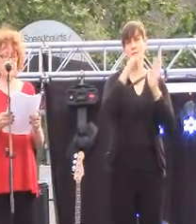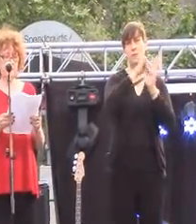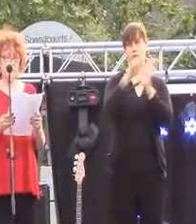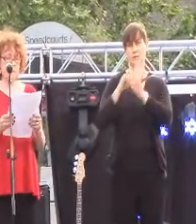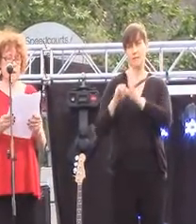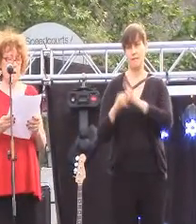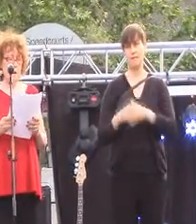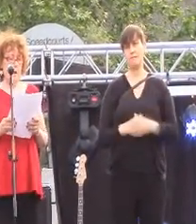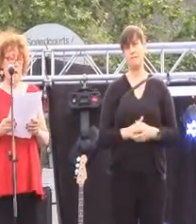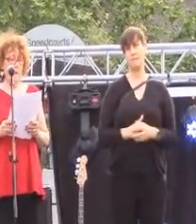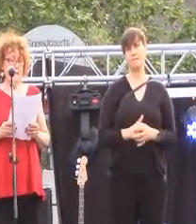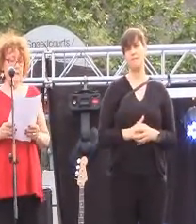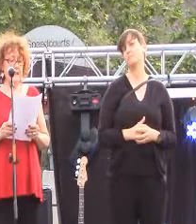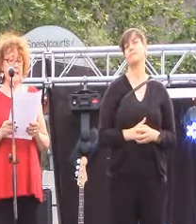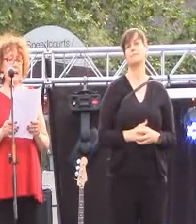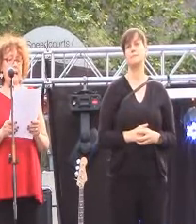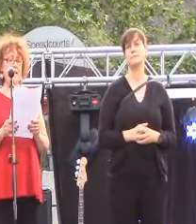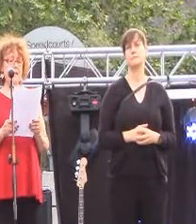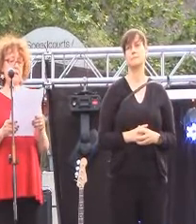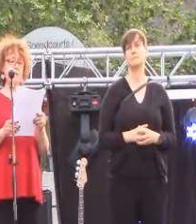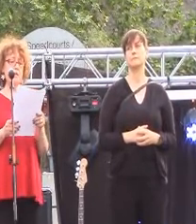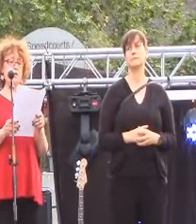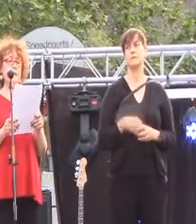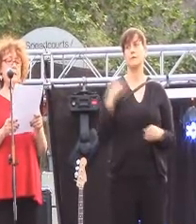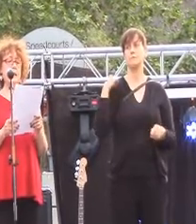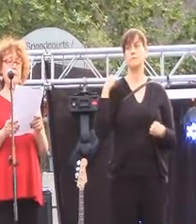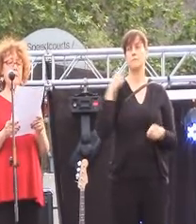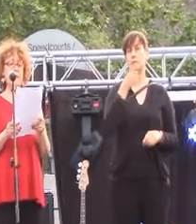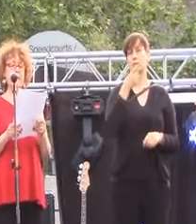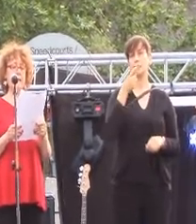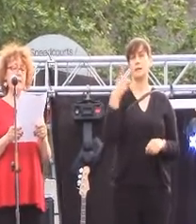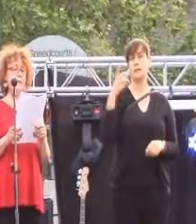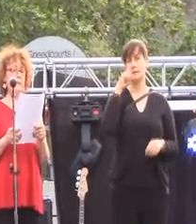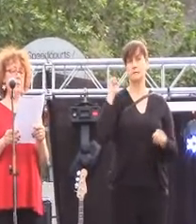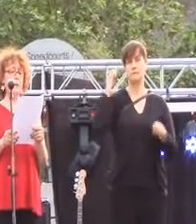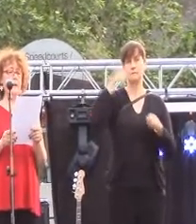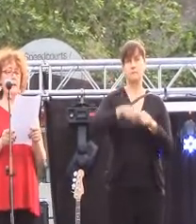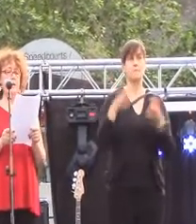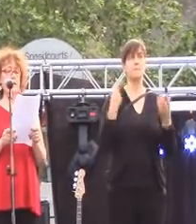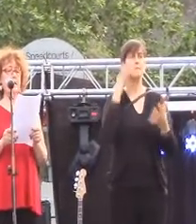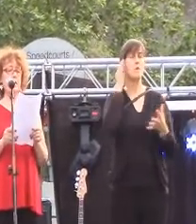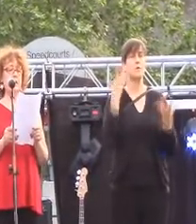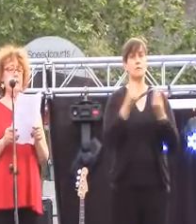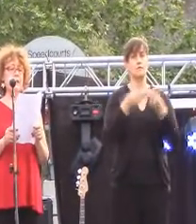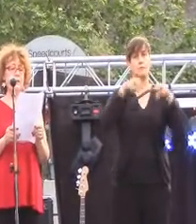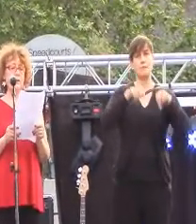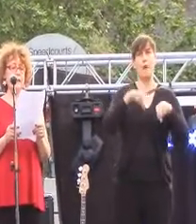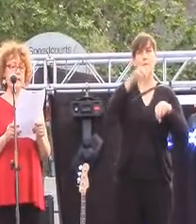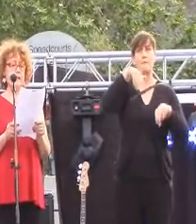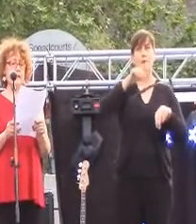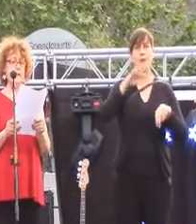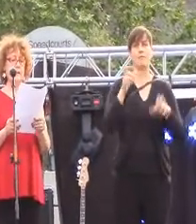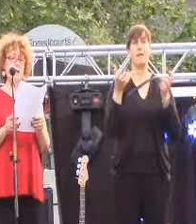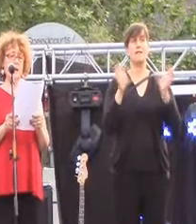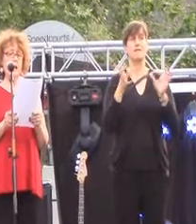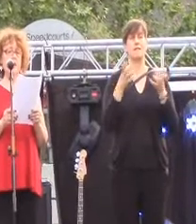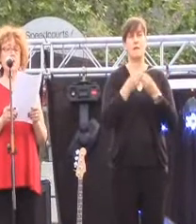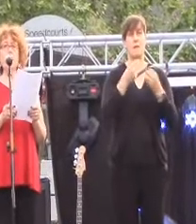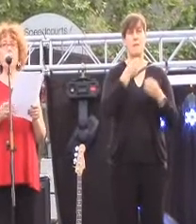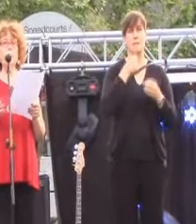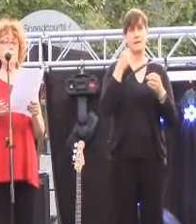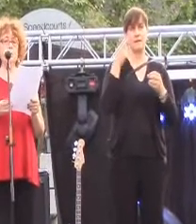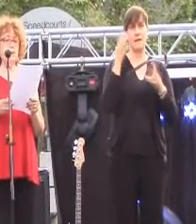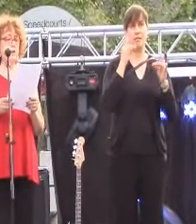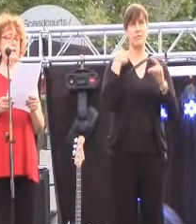proximitat. Fa 13 anys vaig començar amb la Marta Saleta el programa Ones de Dones a Radio Gràcia.